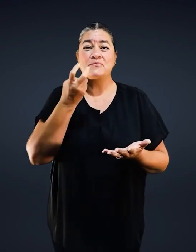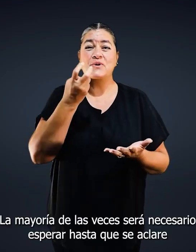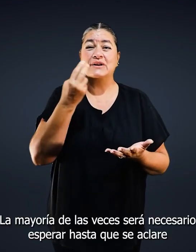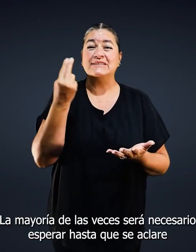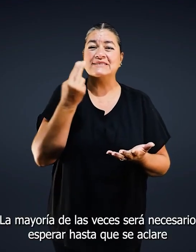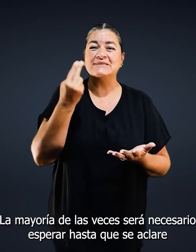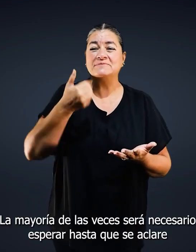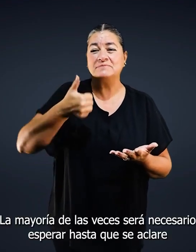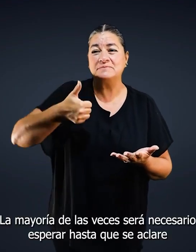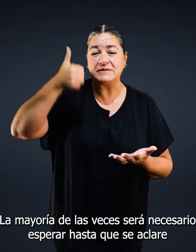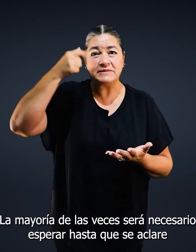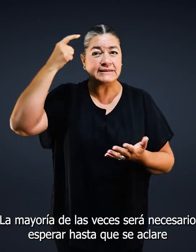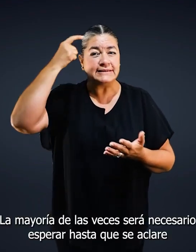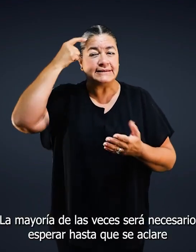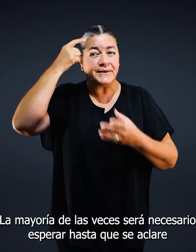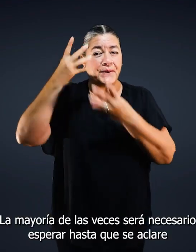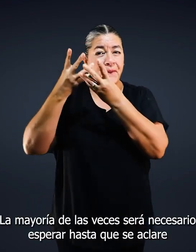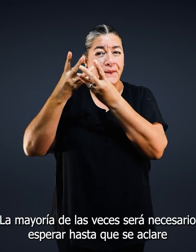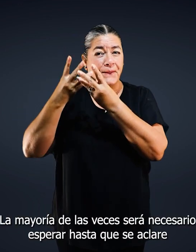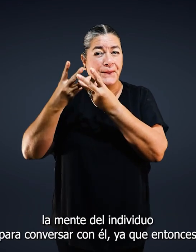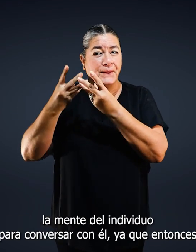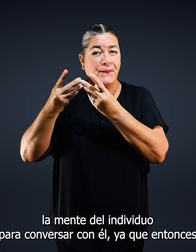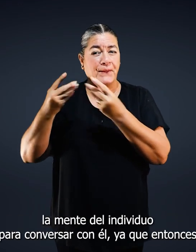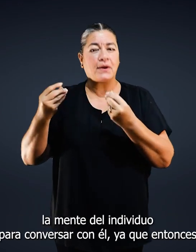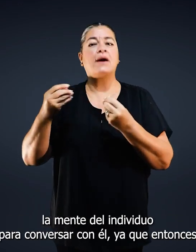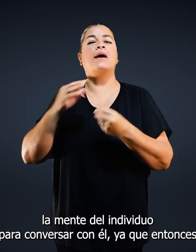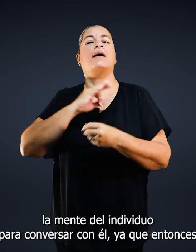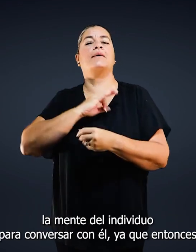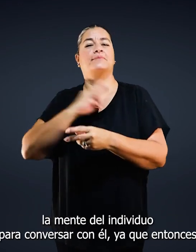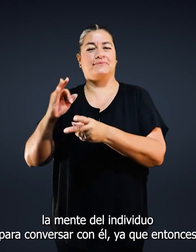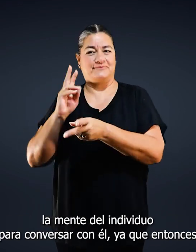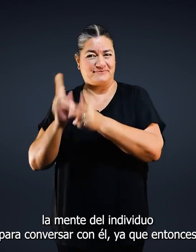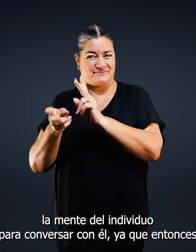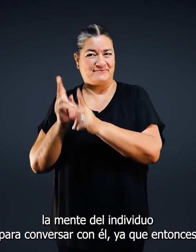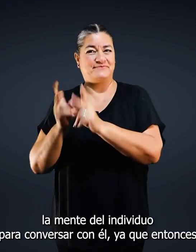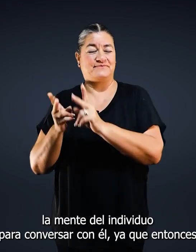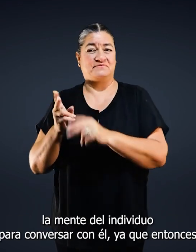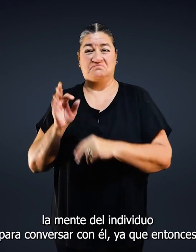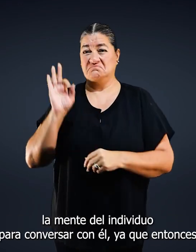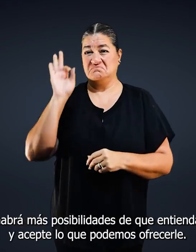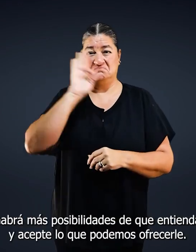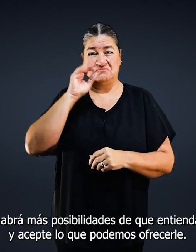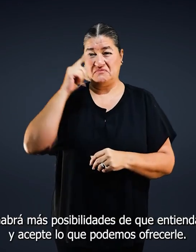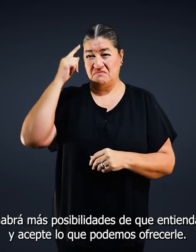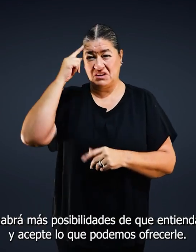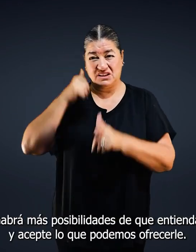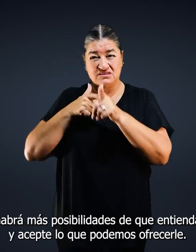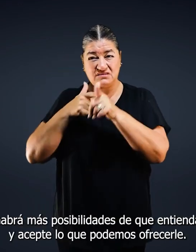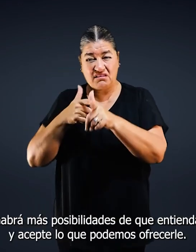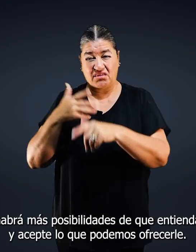La mayoría de las veces será necesario esperar hasta que se aclare la mente del individuo para conversar con él, ya que entonces habrá más posibilidades de que entienda